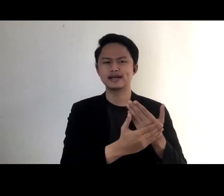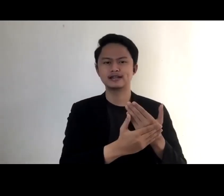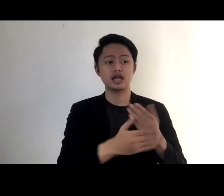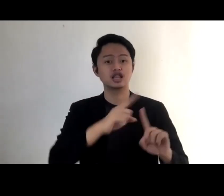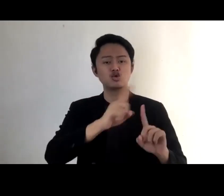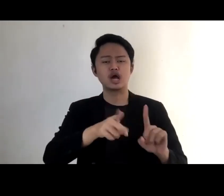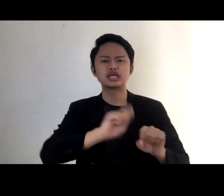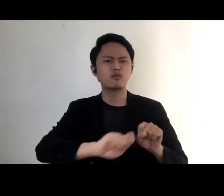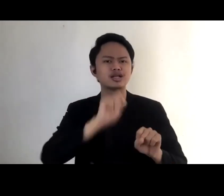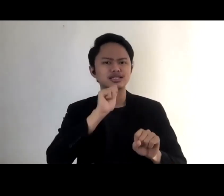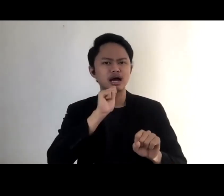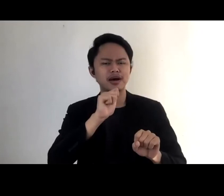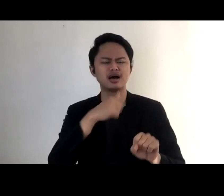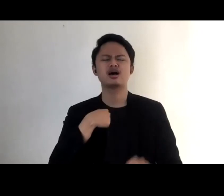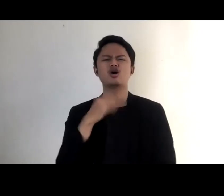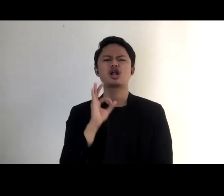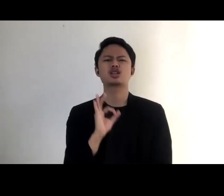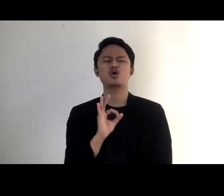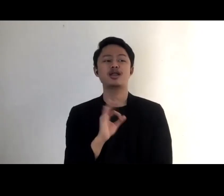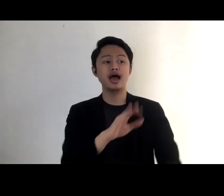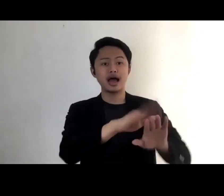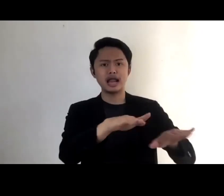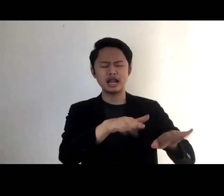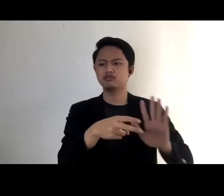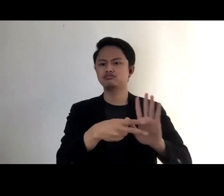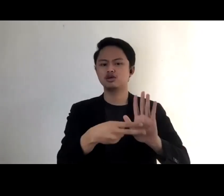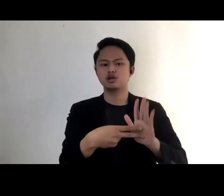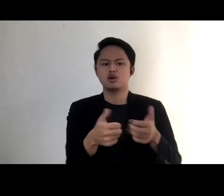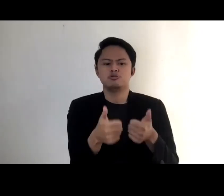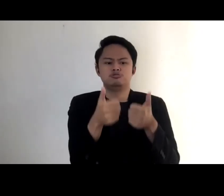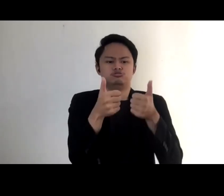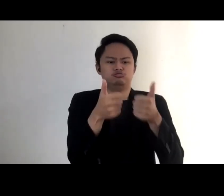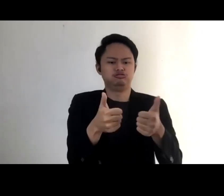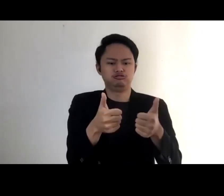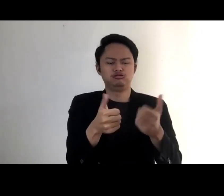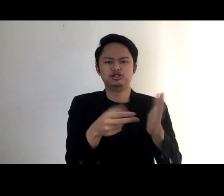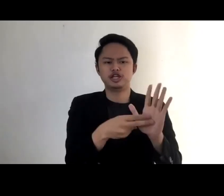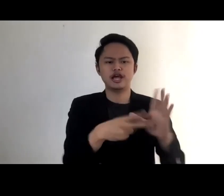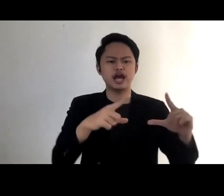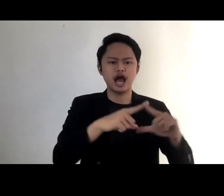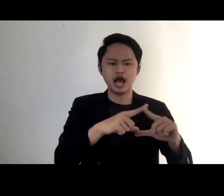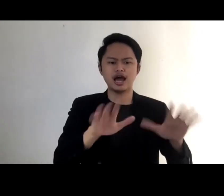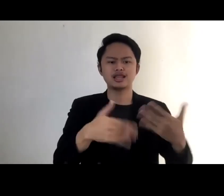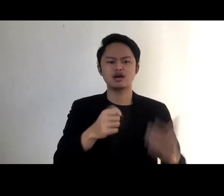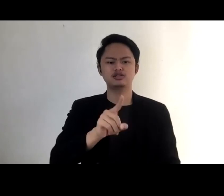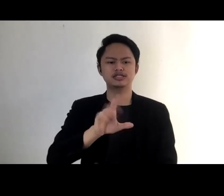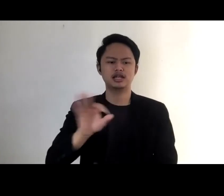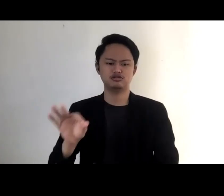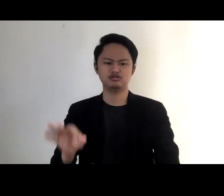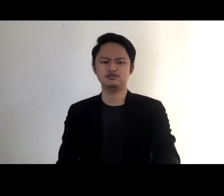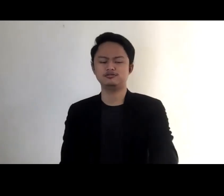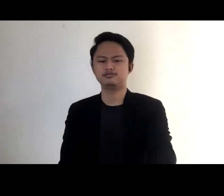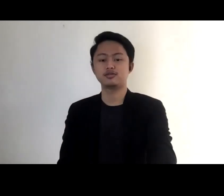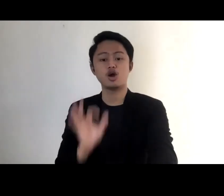tugas. Akibatnya nilai anak-anak jadi bagus, bahkan nilainya A atau 100. Orang tuanya